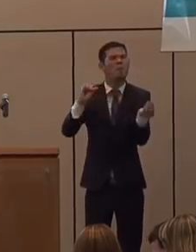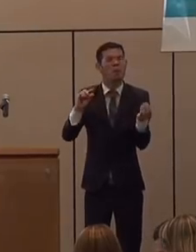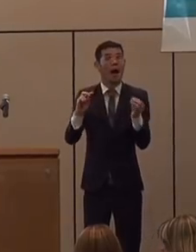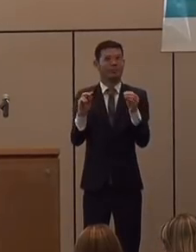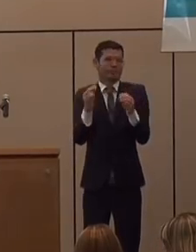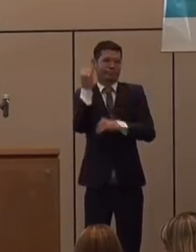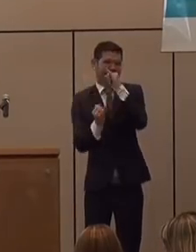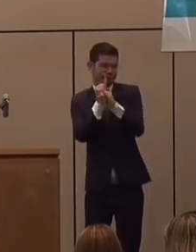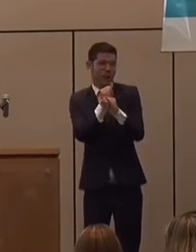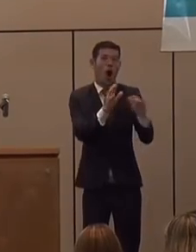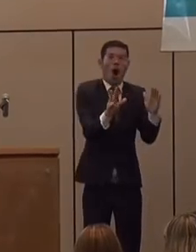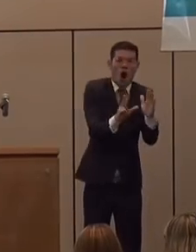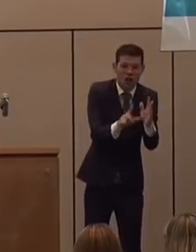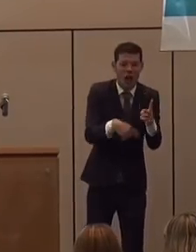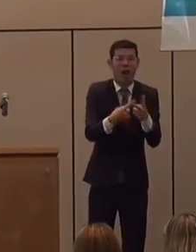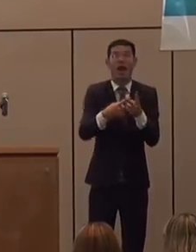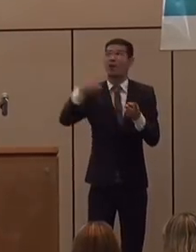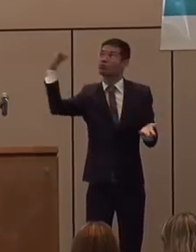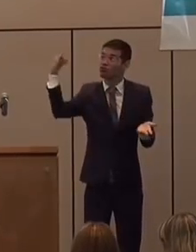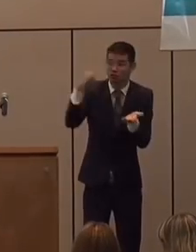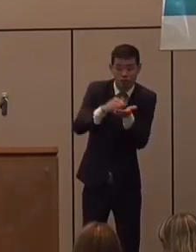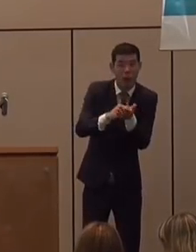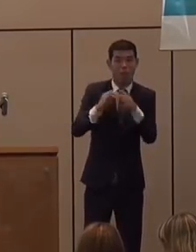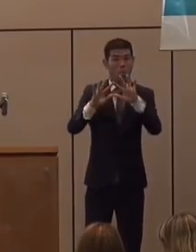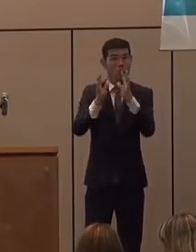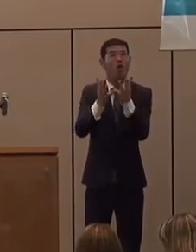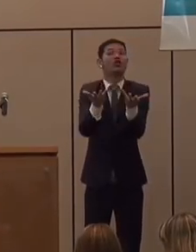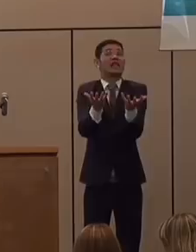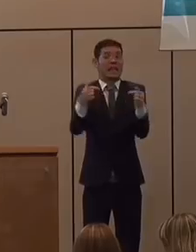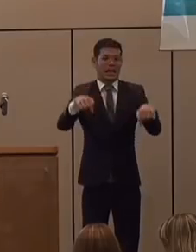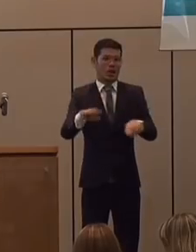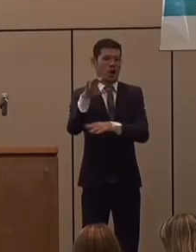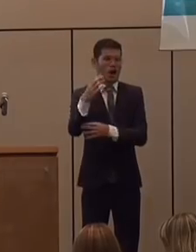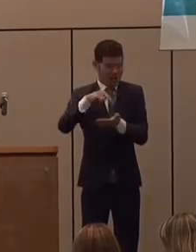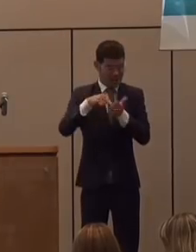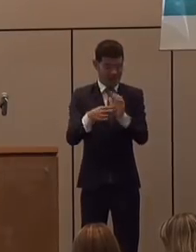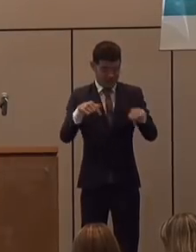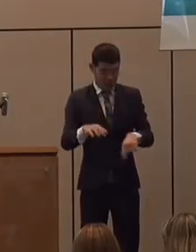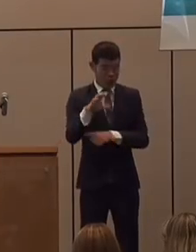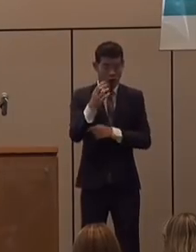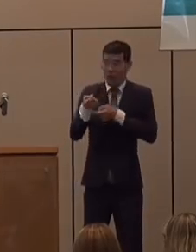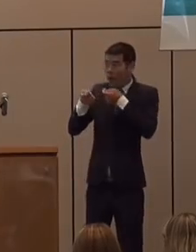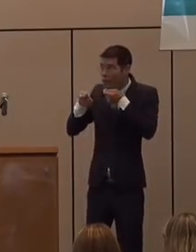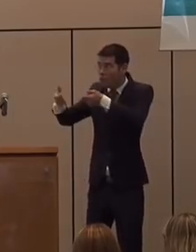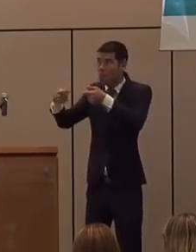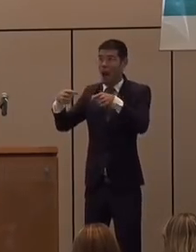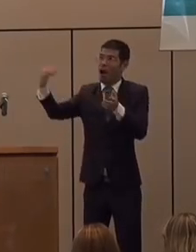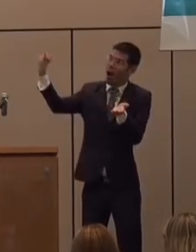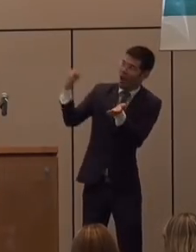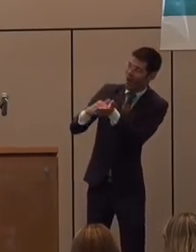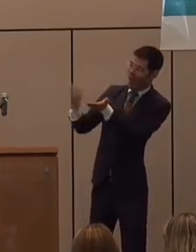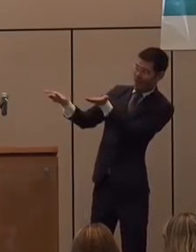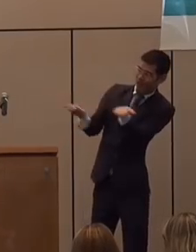las aerolíneas del mundo quieren aterrizar en colombia y no porque colombia les esté subsidiando esos puestos o esas